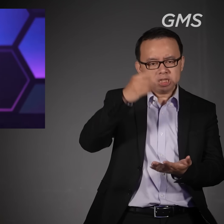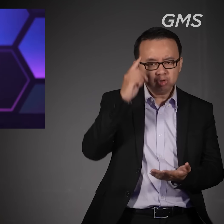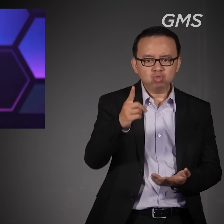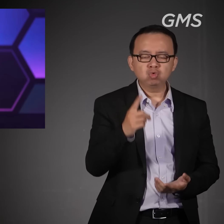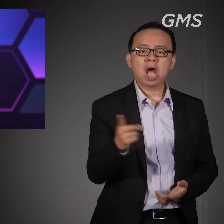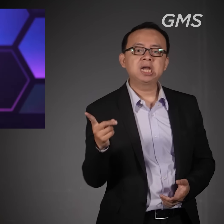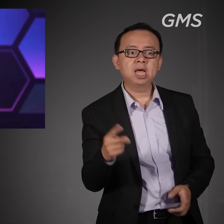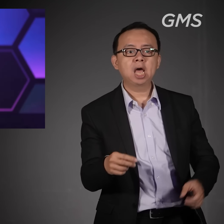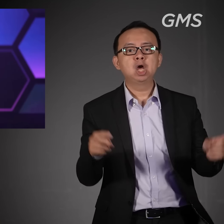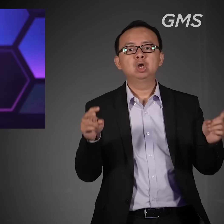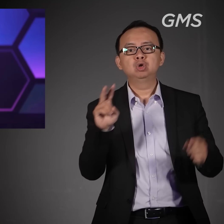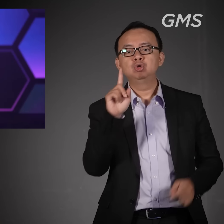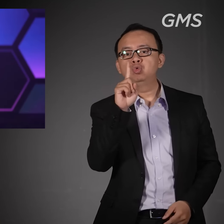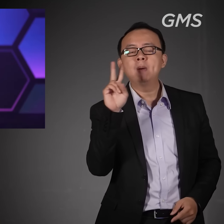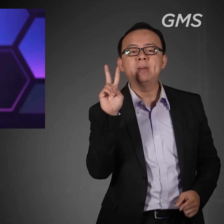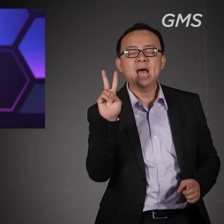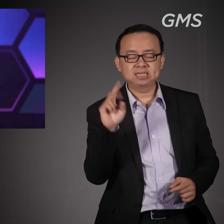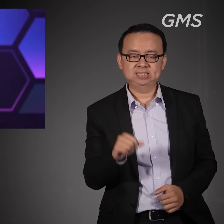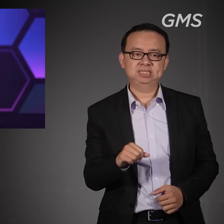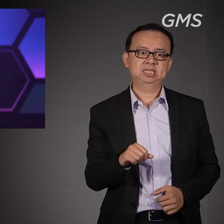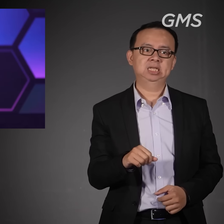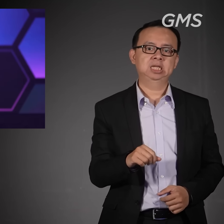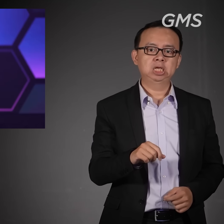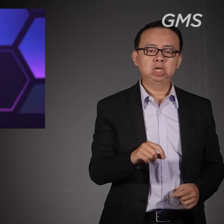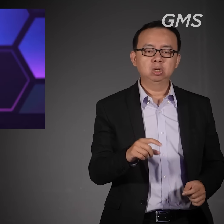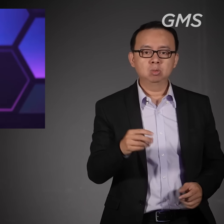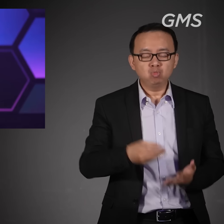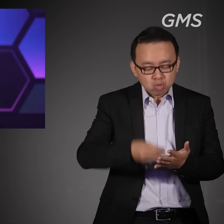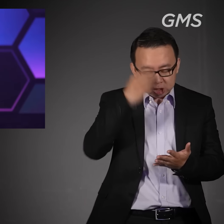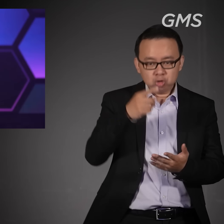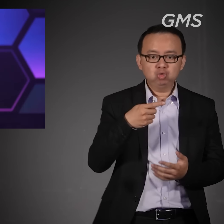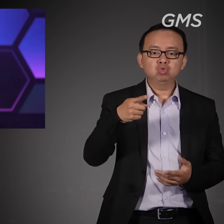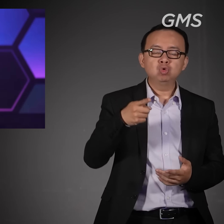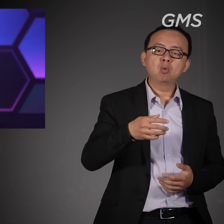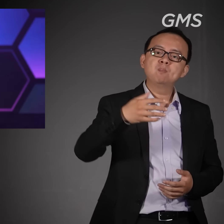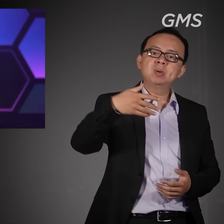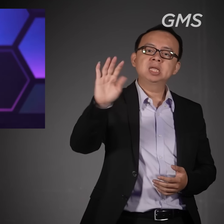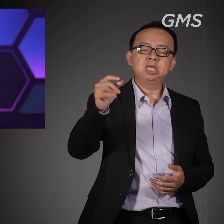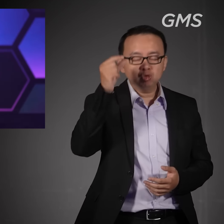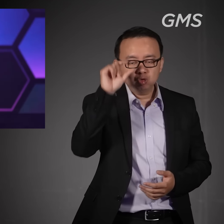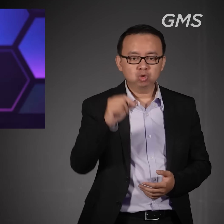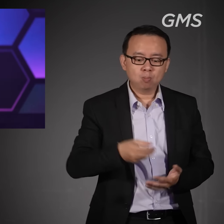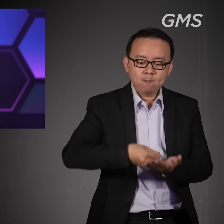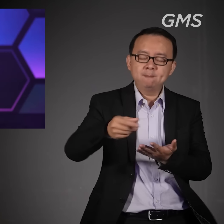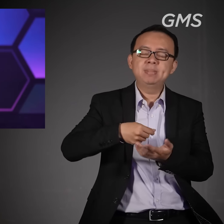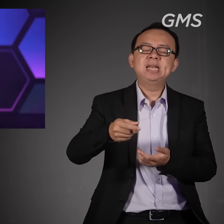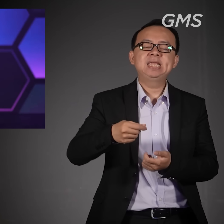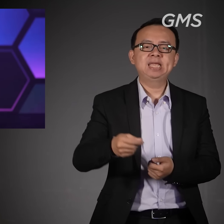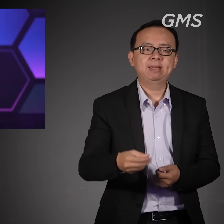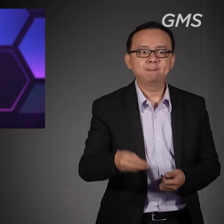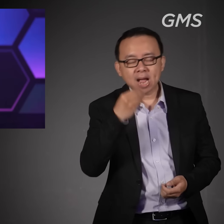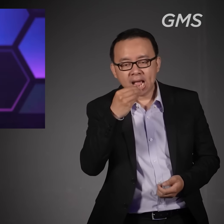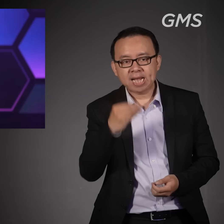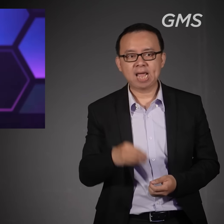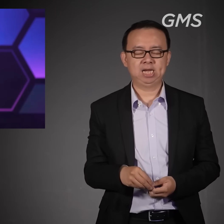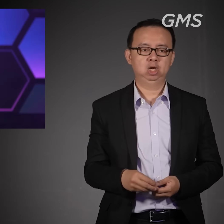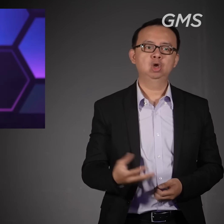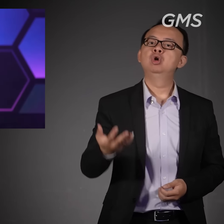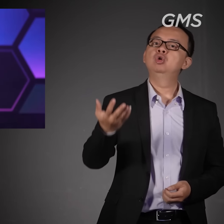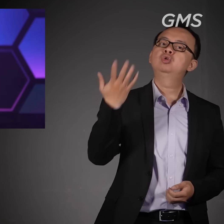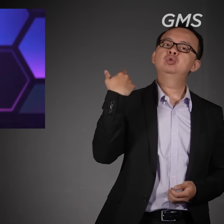pergi. Lalu mereka pergilah memberi makanan. Dan zaman dulu peradabannya beda dengan hari ini. Nggak semuanya ada restoran. Jadi